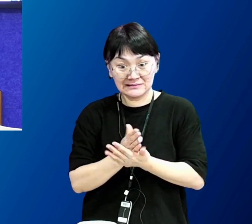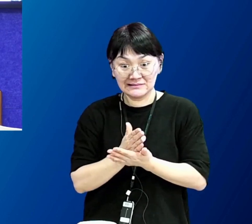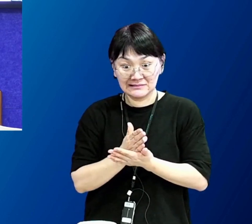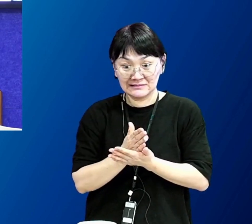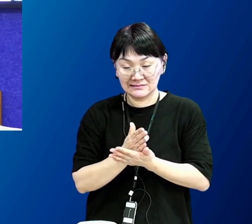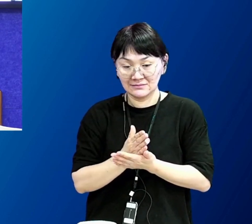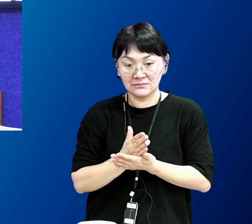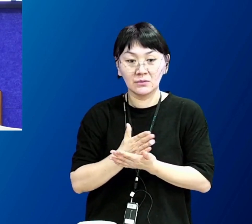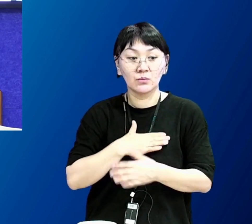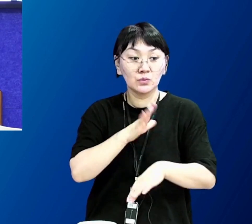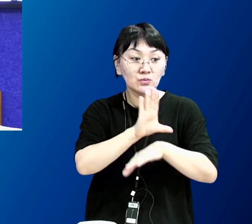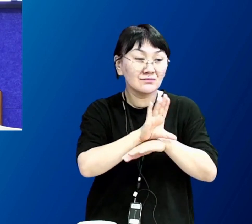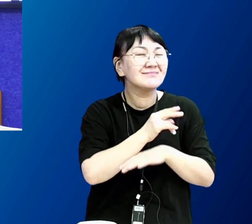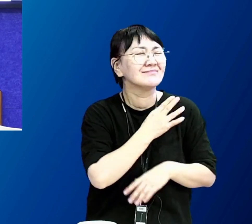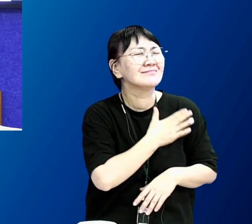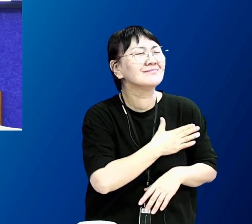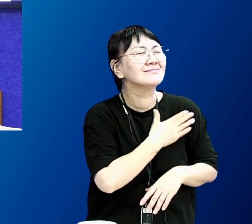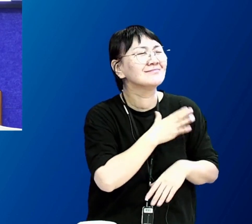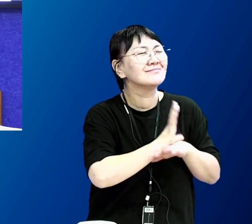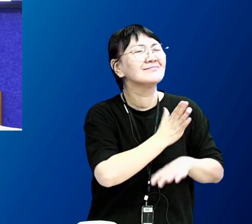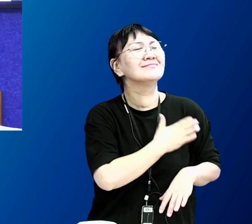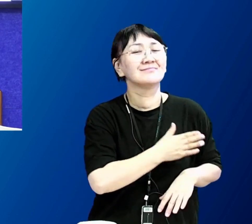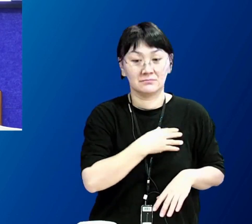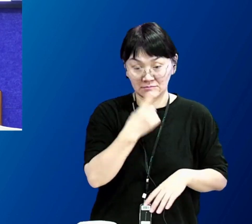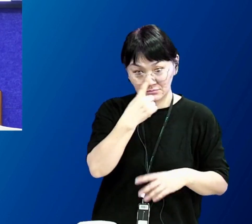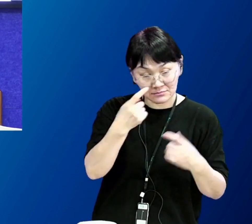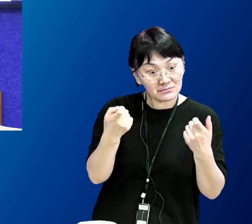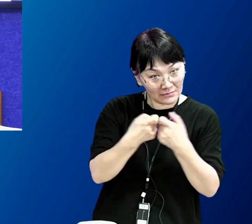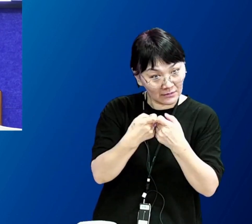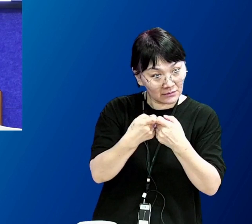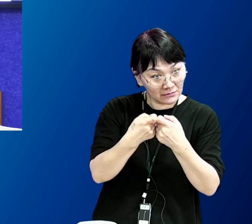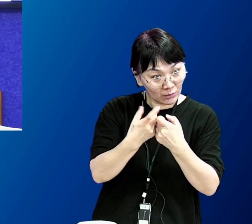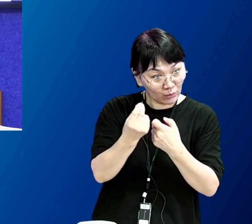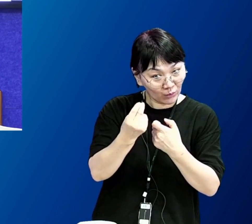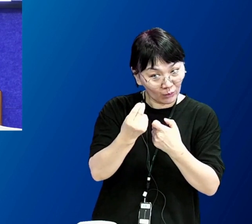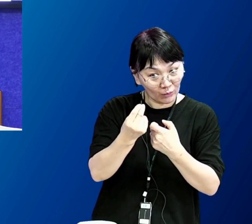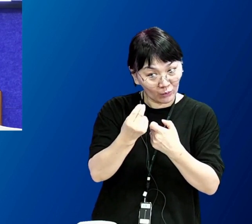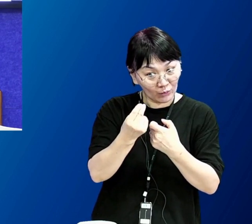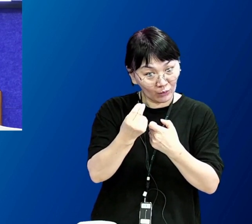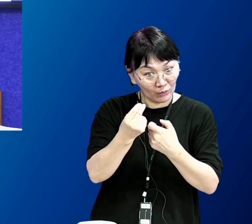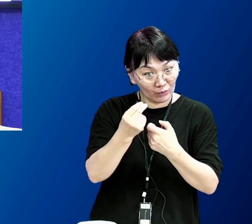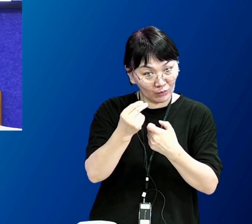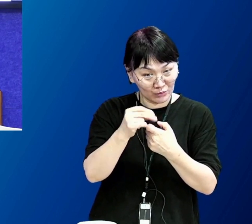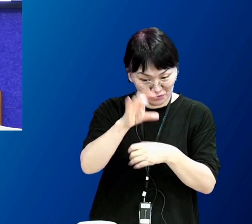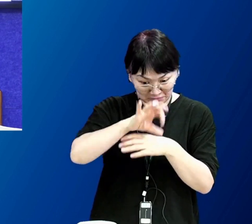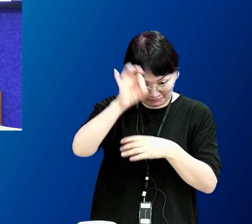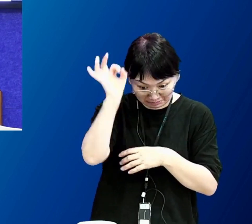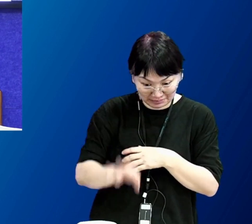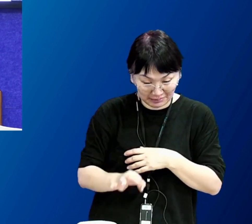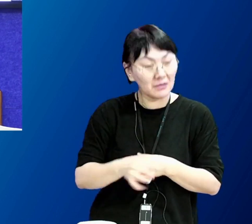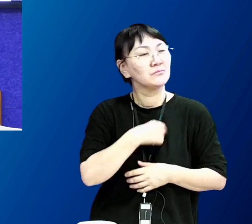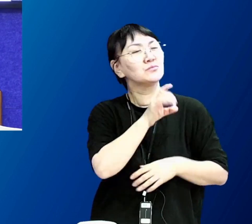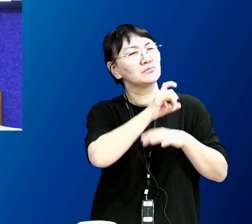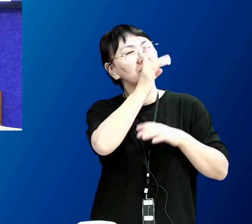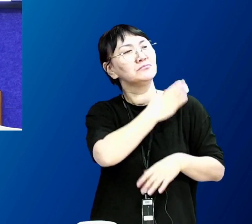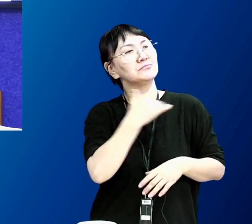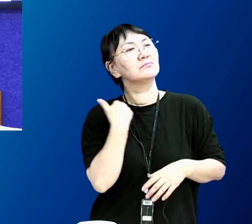би чуулганыг эзнийг хайрладаг аа гэж хэлүүлэн энэ үнэн үг болов. Энэ худлаа үг үст. Тийм биз?